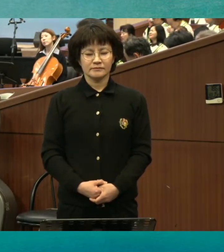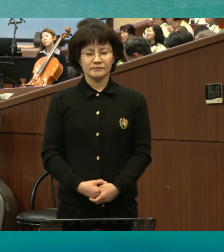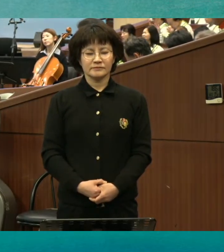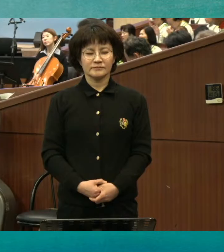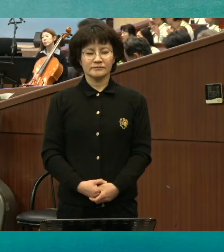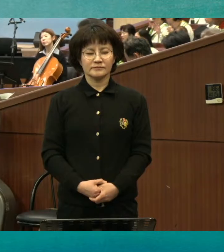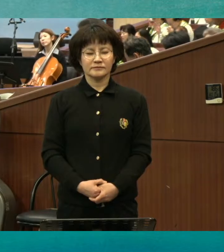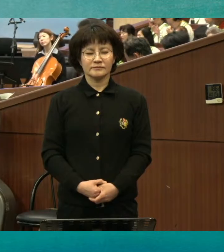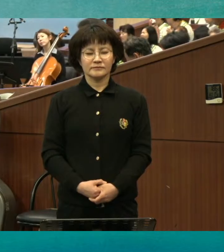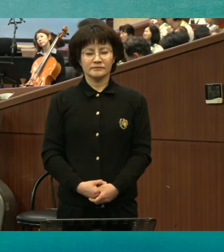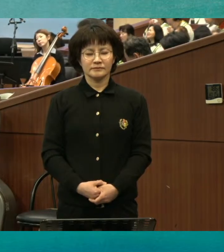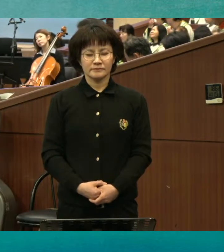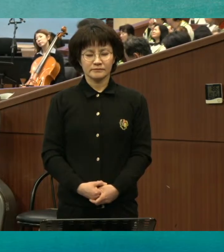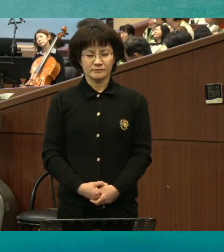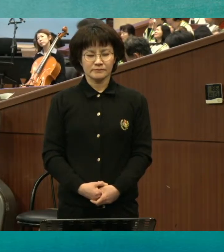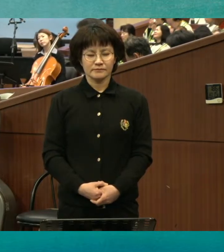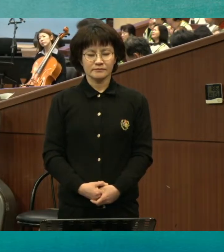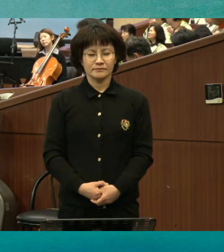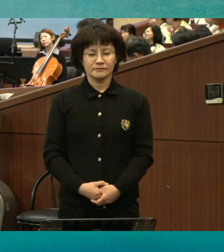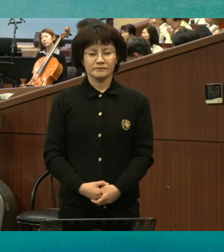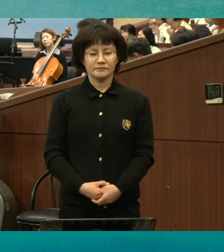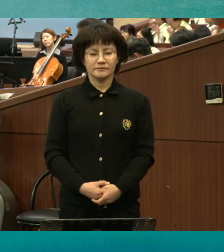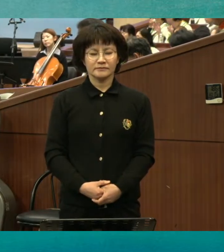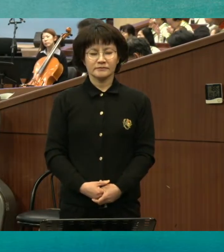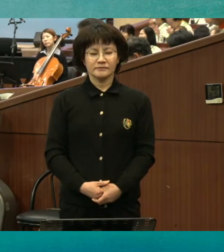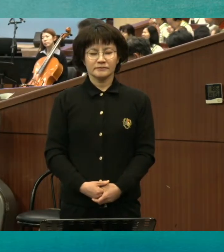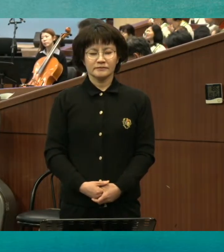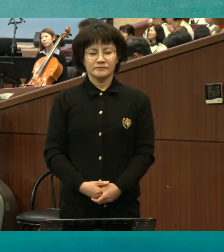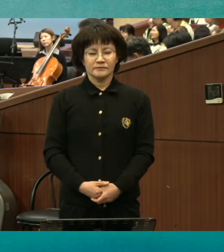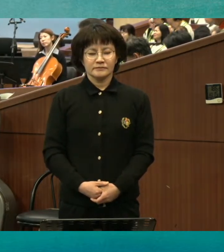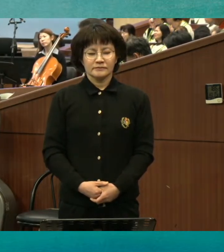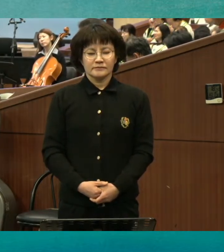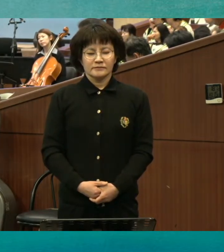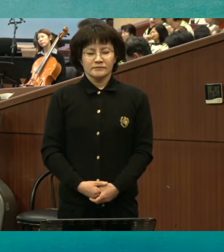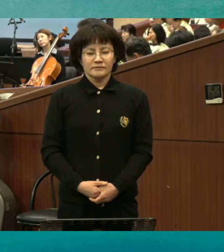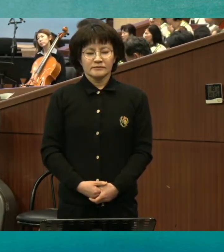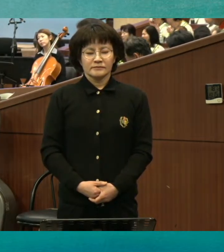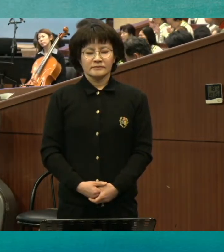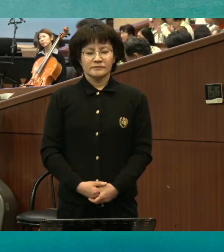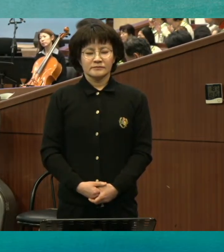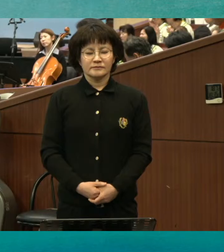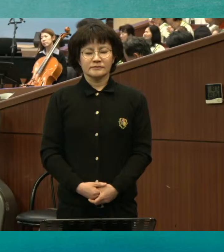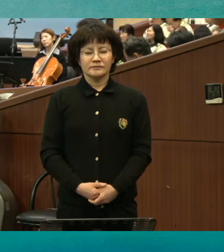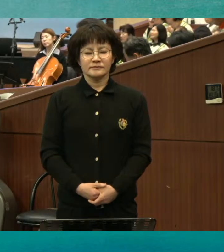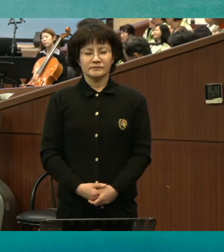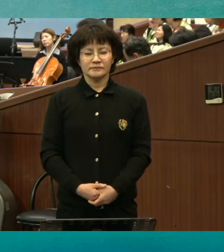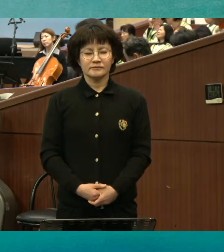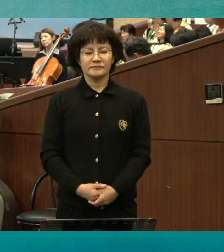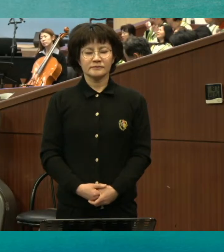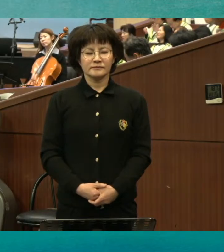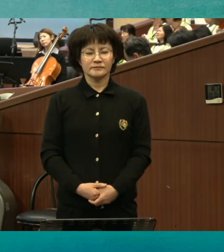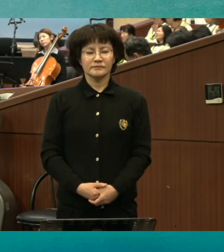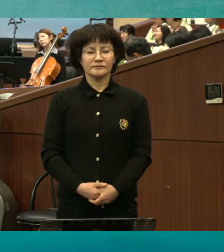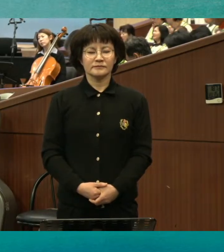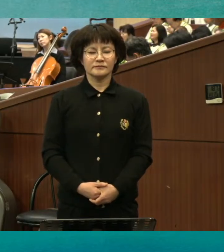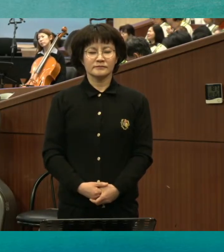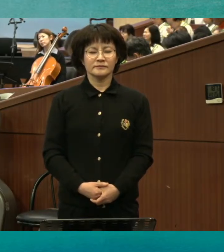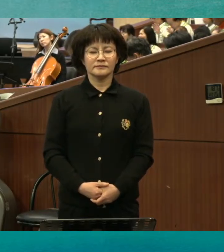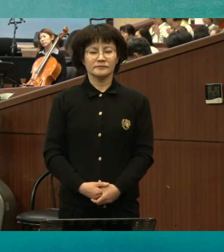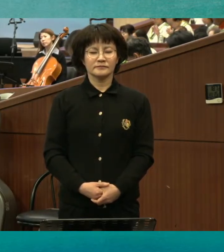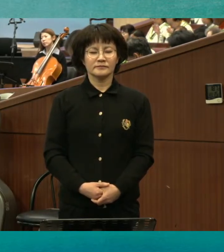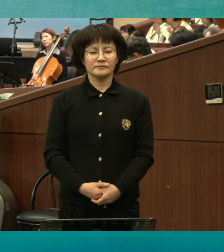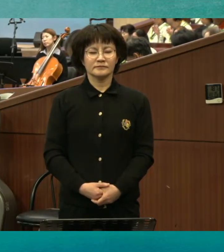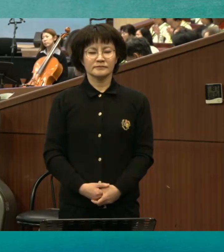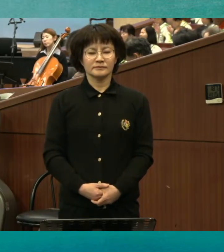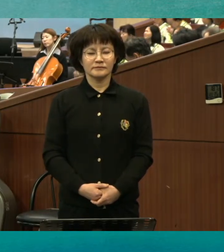주셔서 오늘도 성령의 말씀을 통하여 하나님의 모든 말씀을 의무가 되어줄